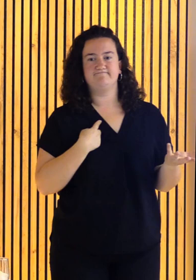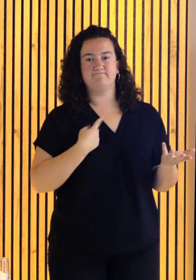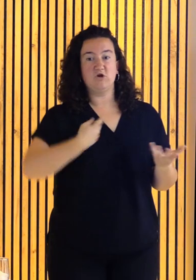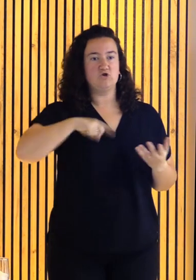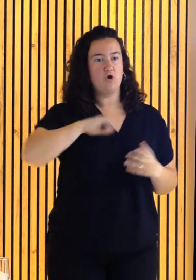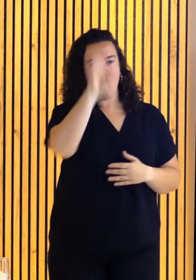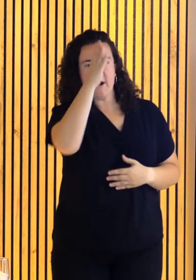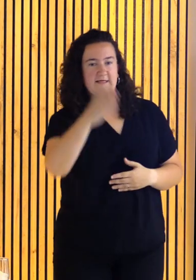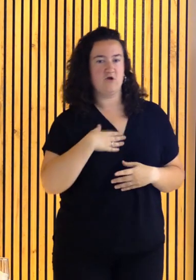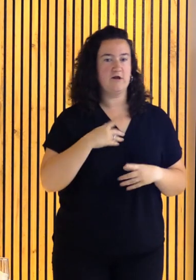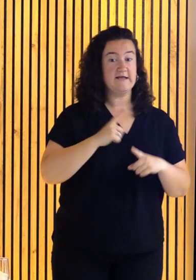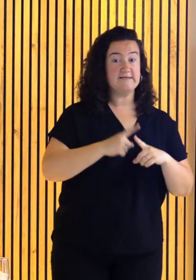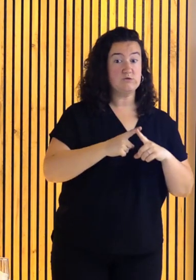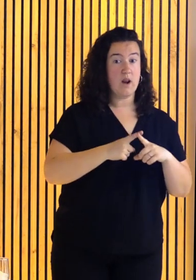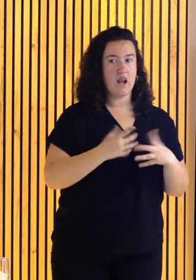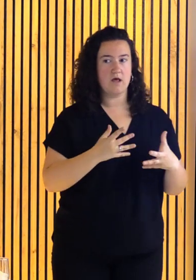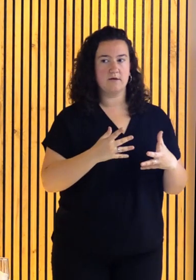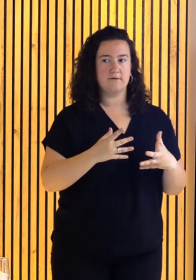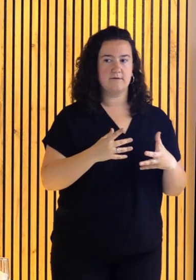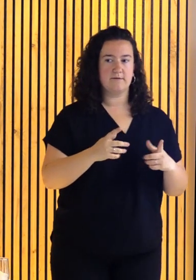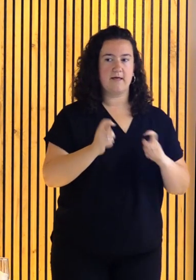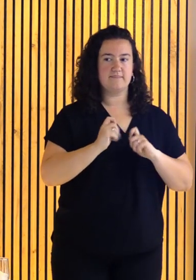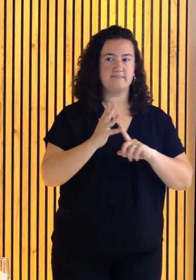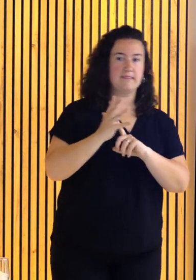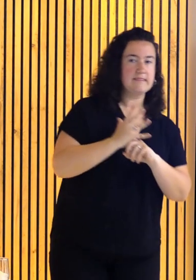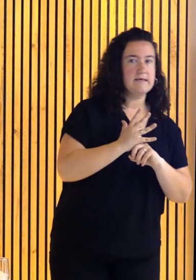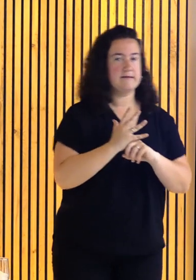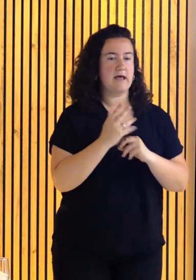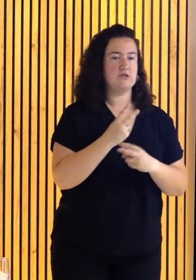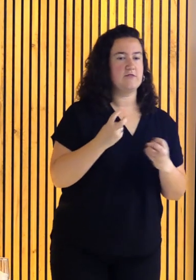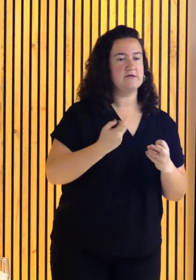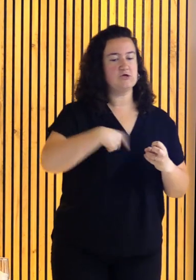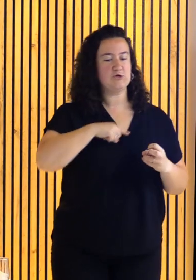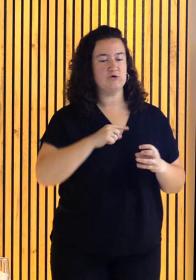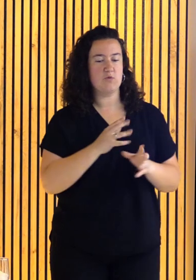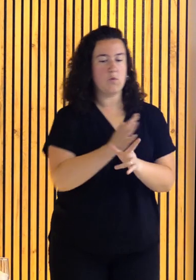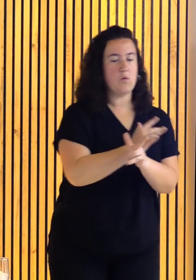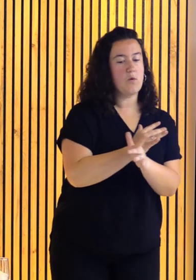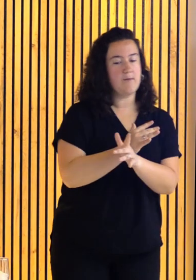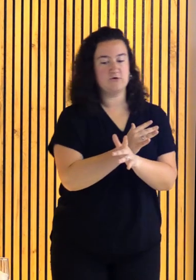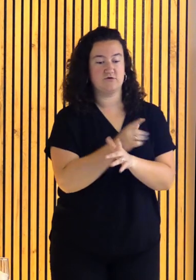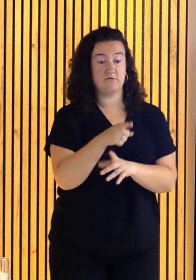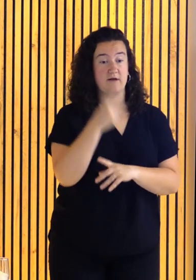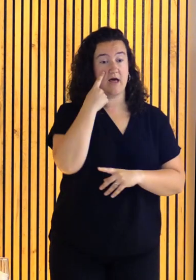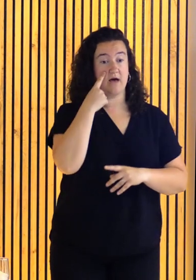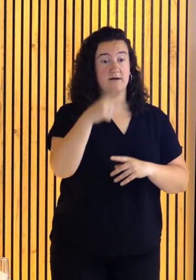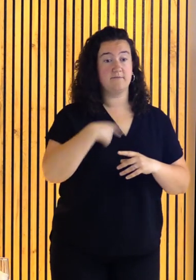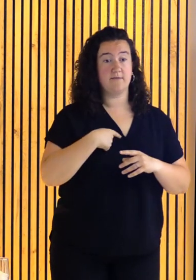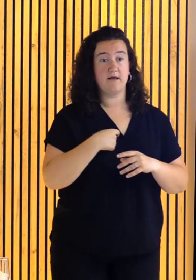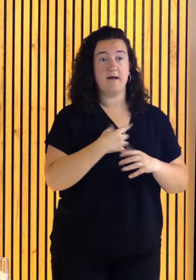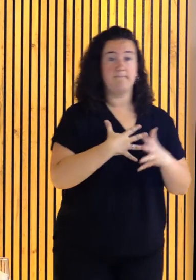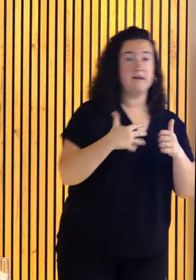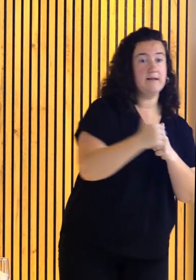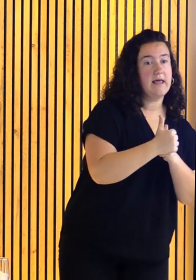orientazio sexualak eta horrekin jolasten dugu askotan gure ardatz horien artean, privilegioen eta zapalkutzen artean mugitu